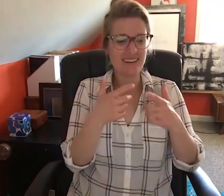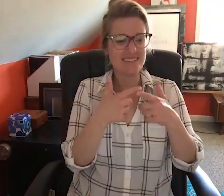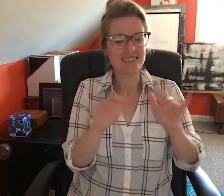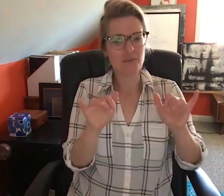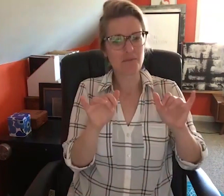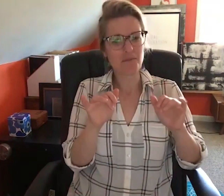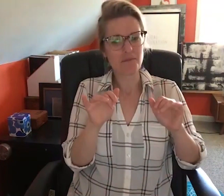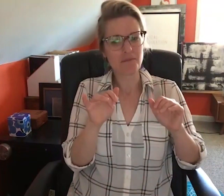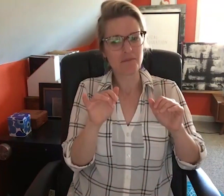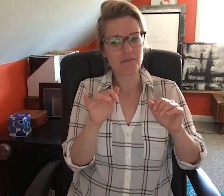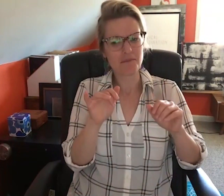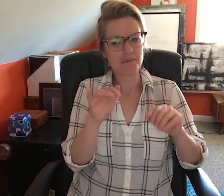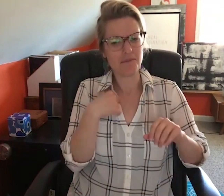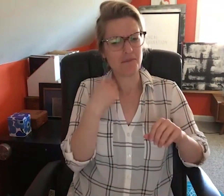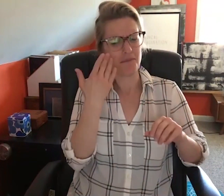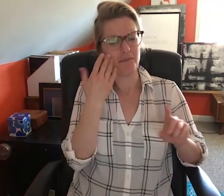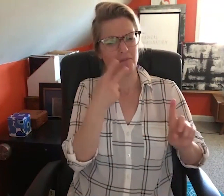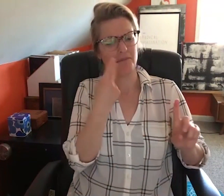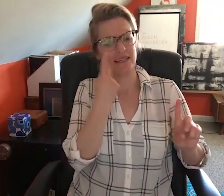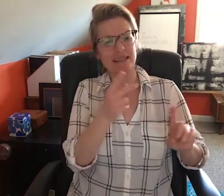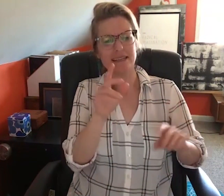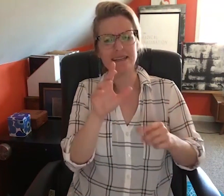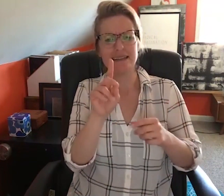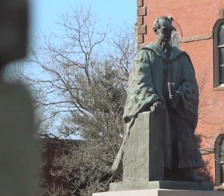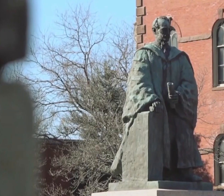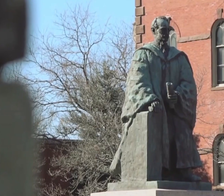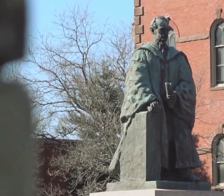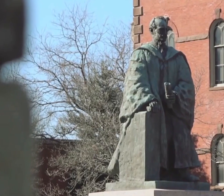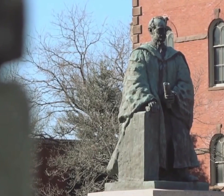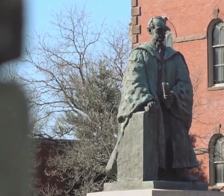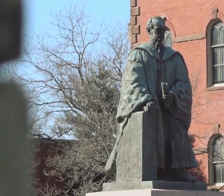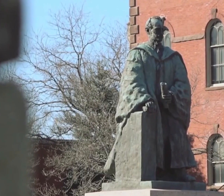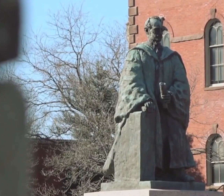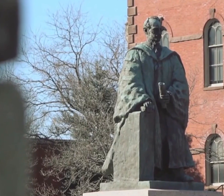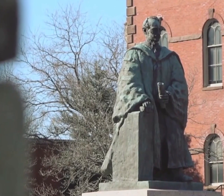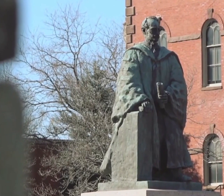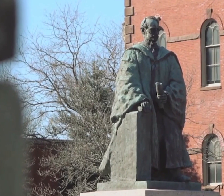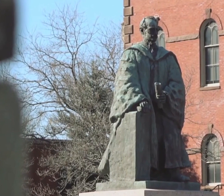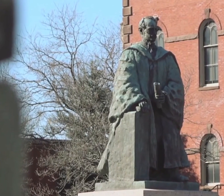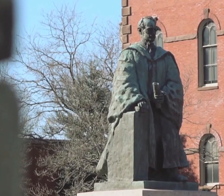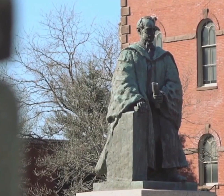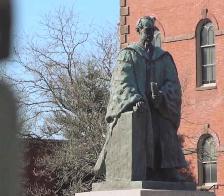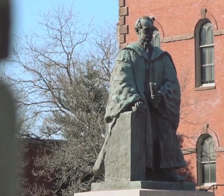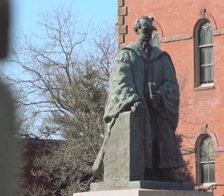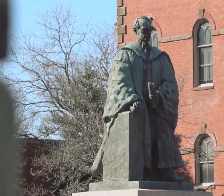ان کی مدد ہو سکتی ہے۔ خالہ یو کے ساتھ ندیم یعقوب، وائس آف امریکہ۔